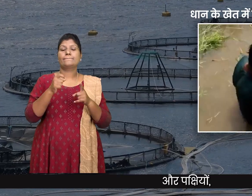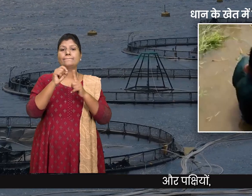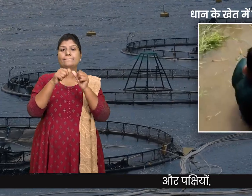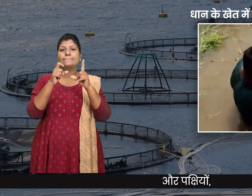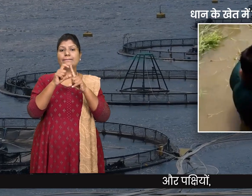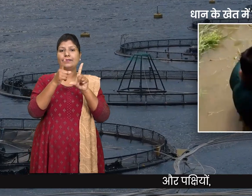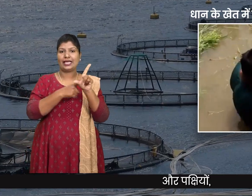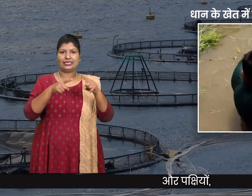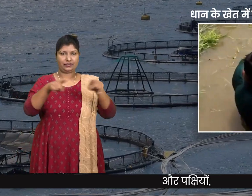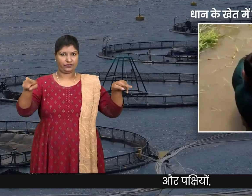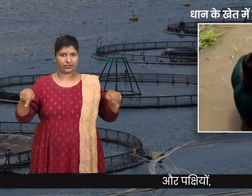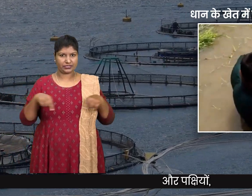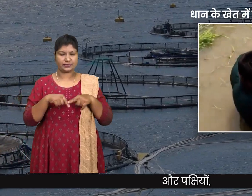और पक्षियों,